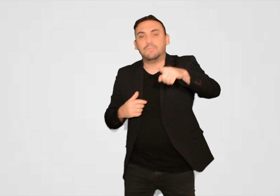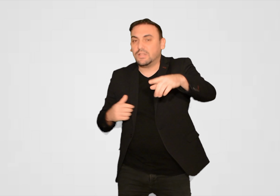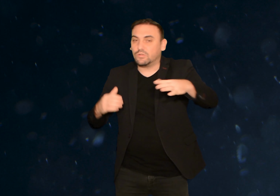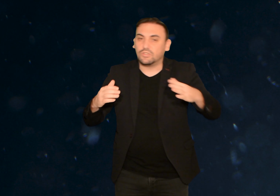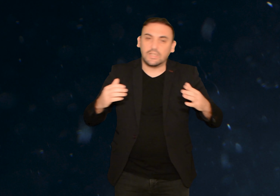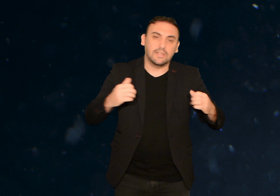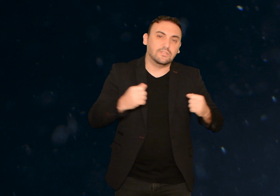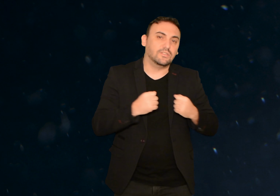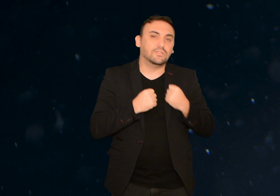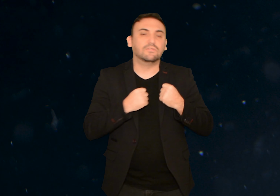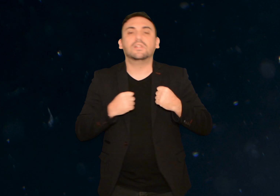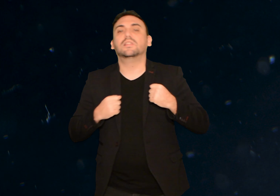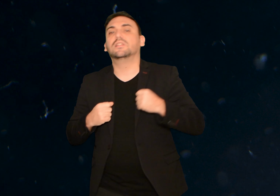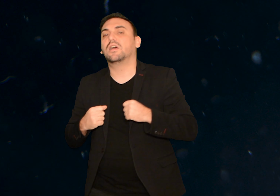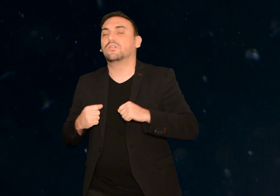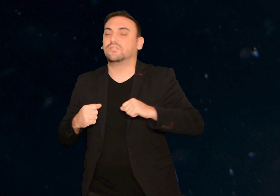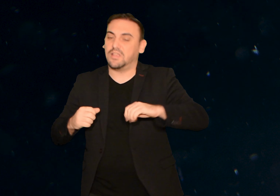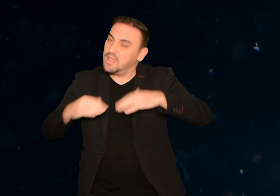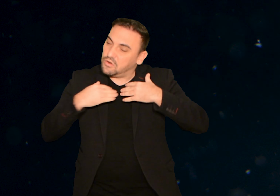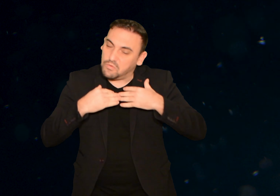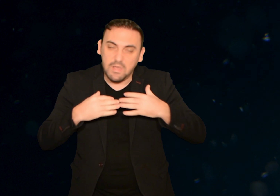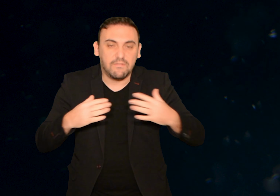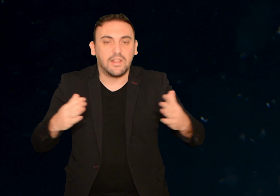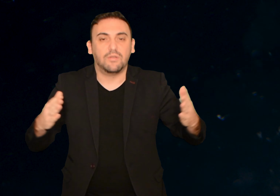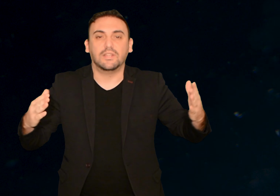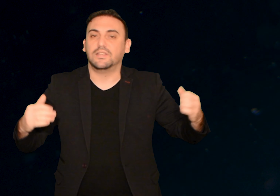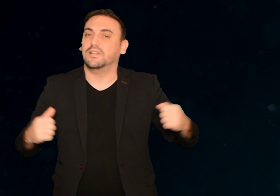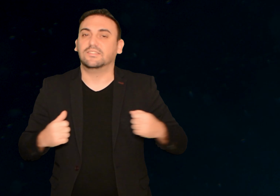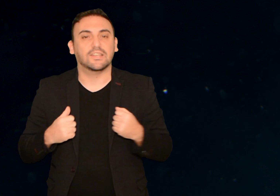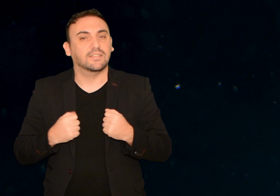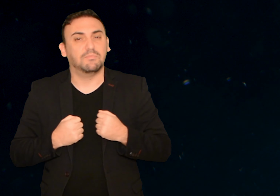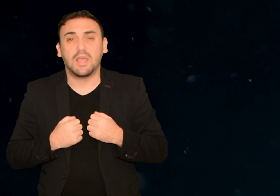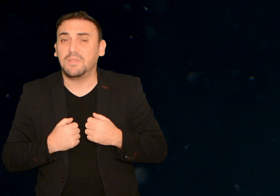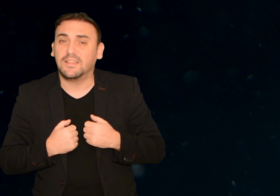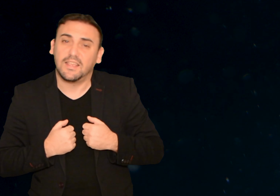pentru ce să sufăr din dragoste Nu mai vreau de tine să-mi aminte